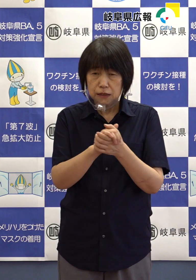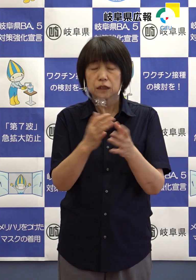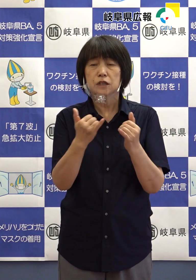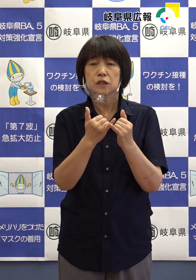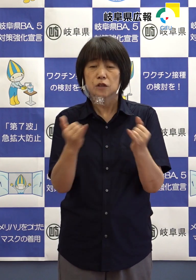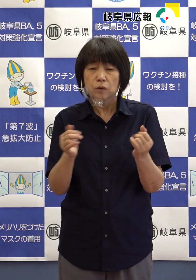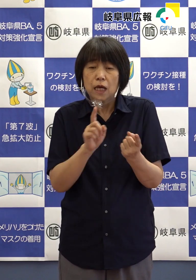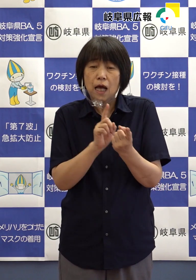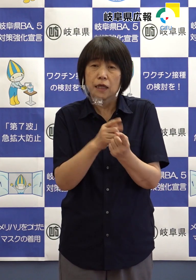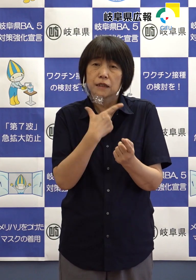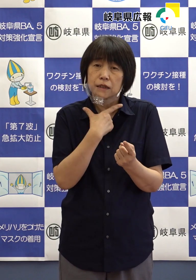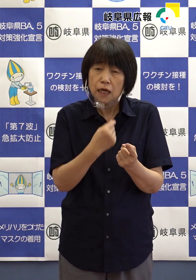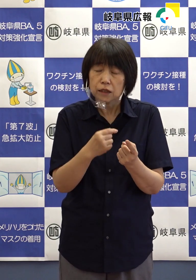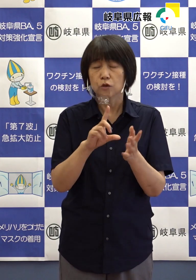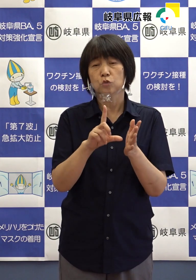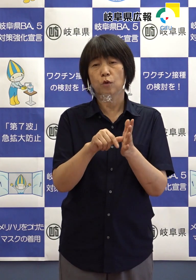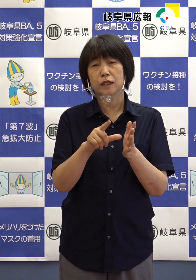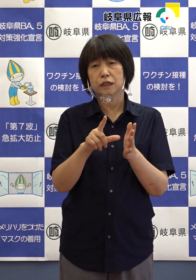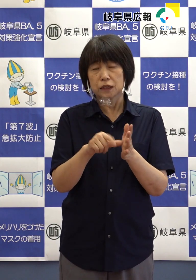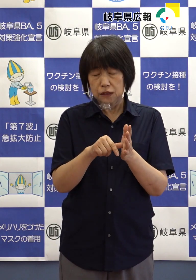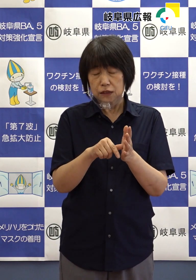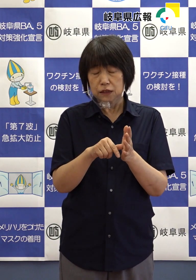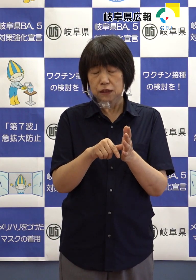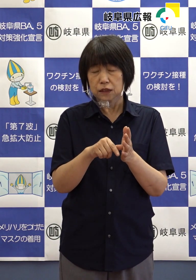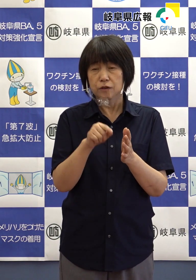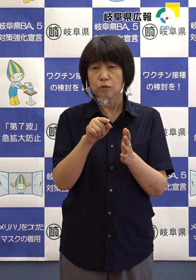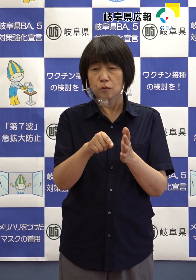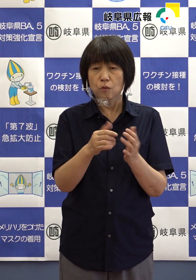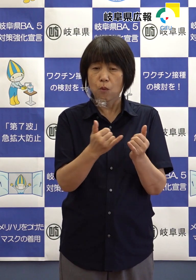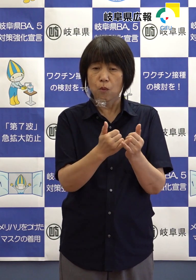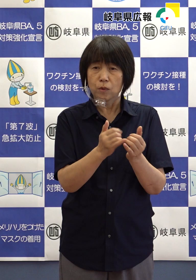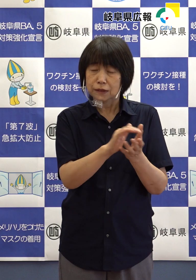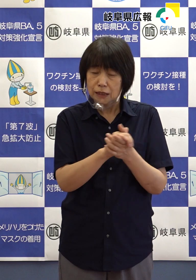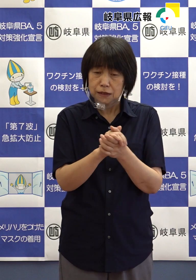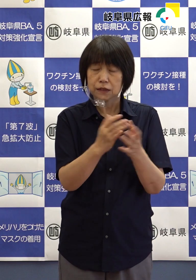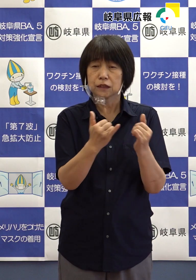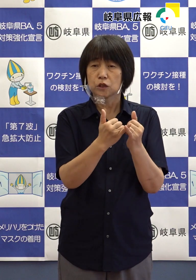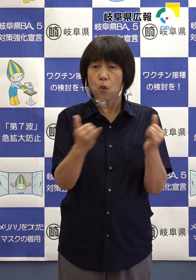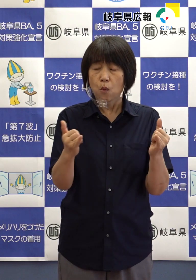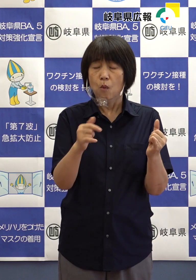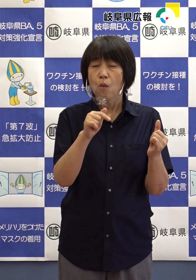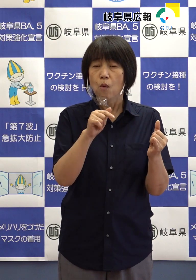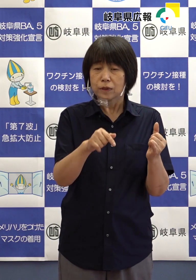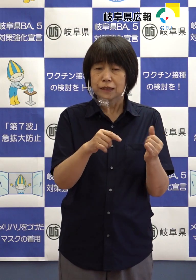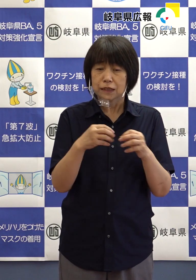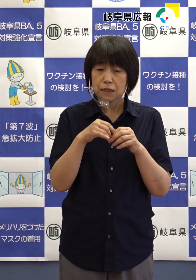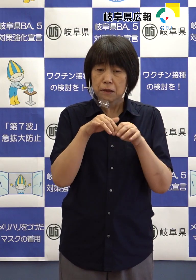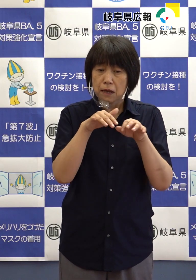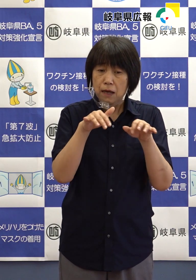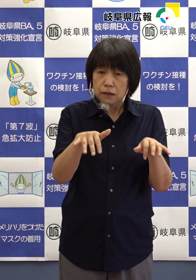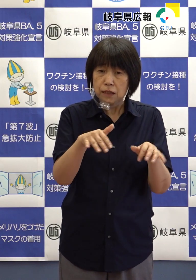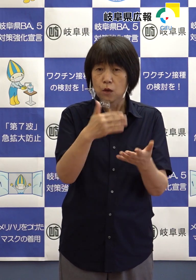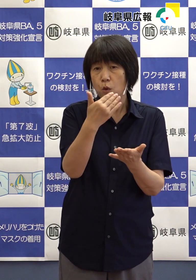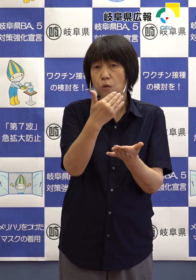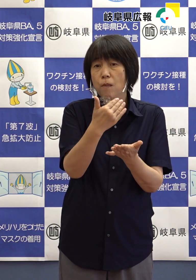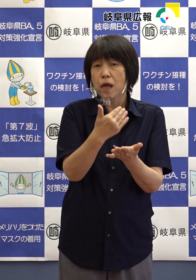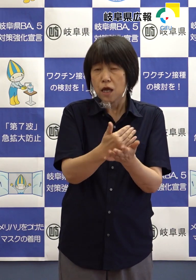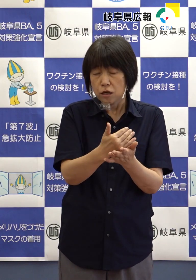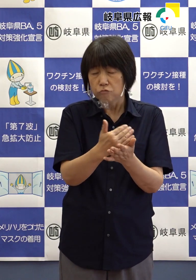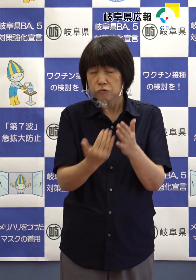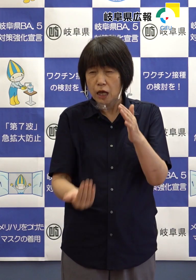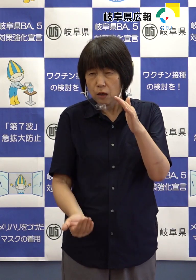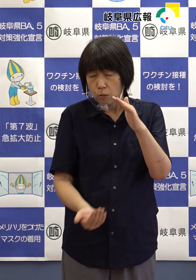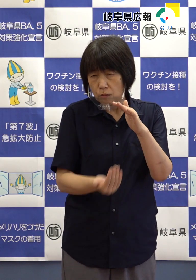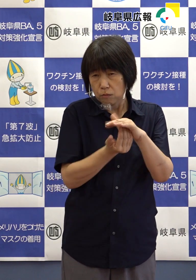会いになろうという時にですねそういう方々にまああの今日は及ばないような最大限の